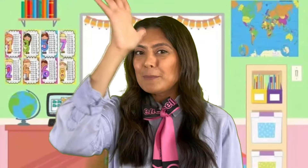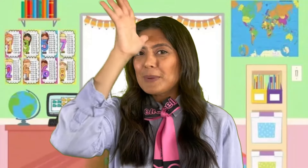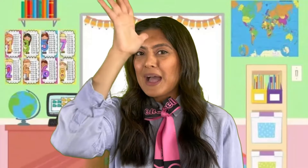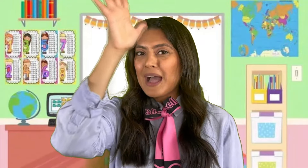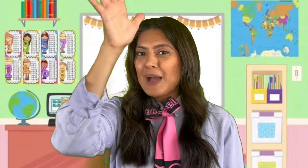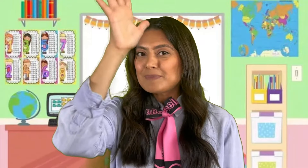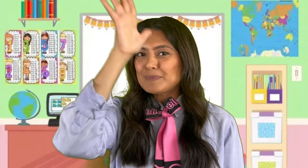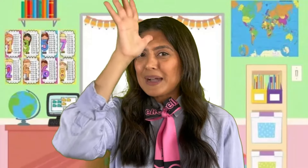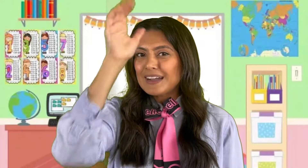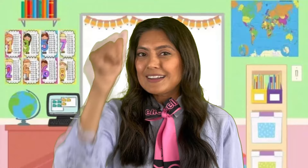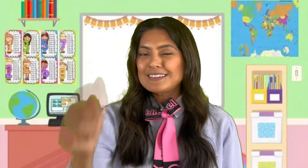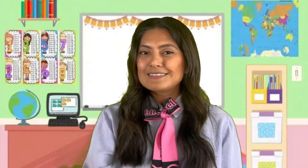papá.